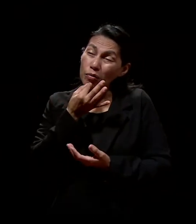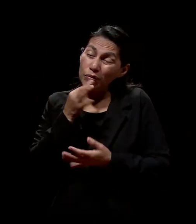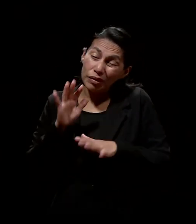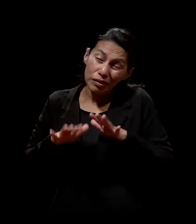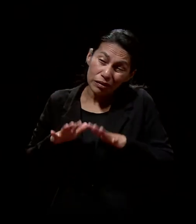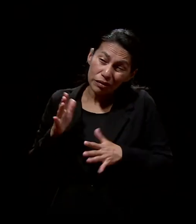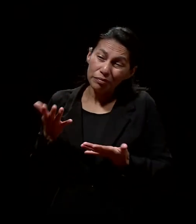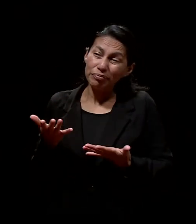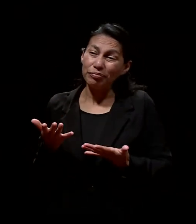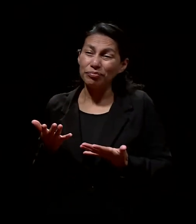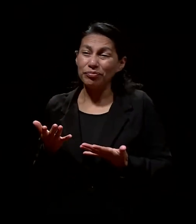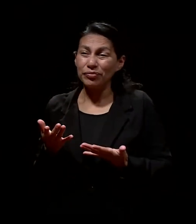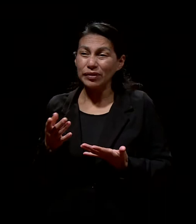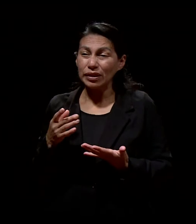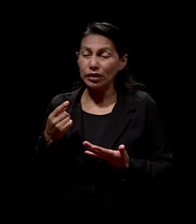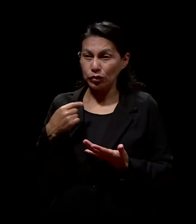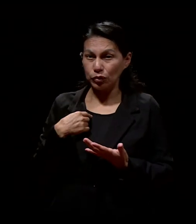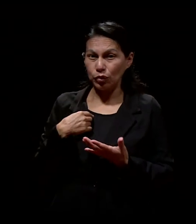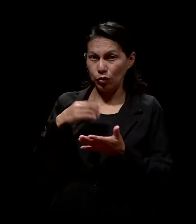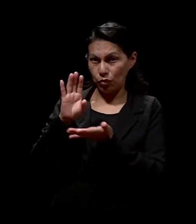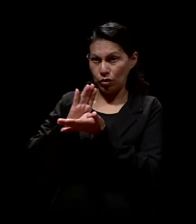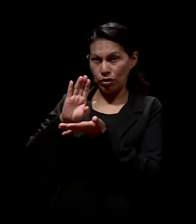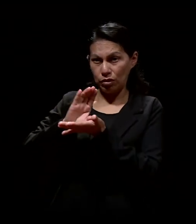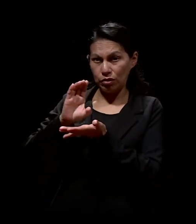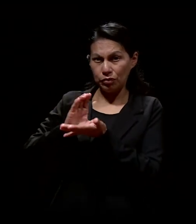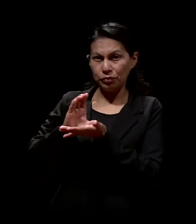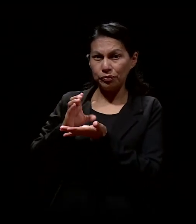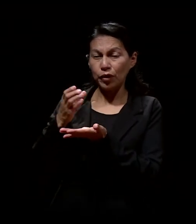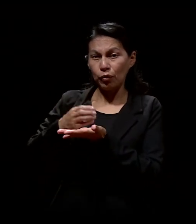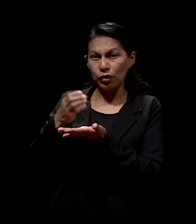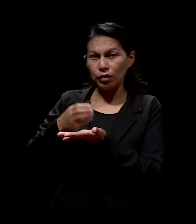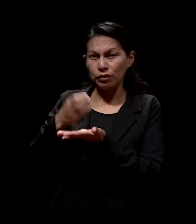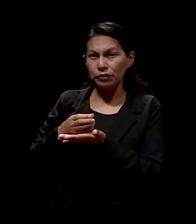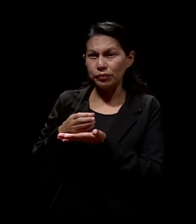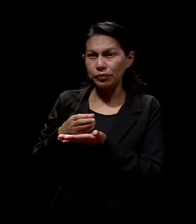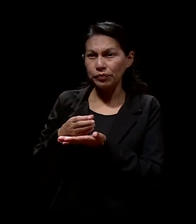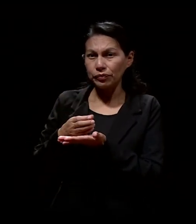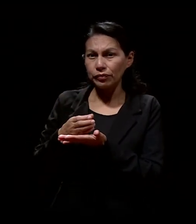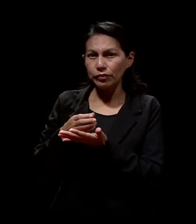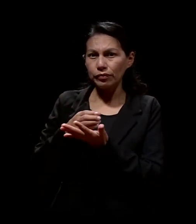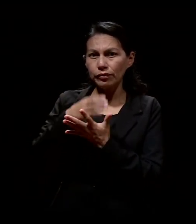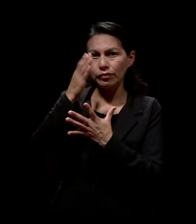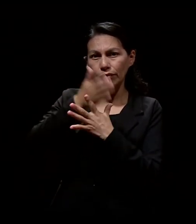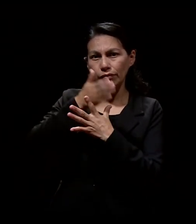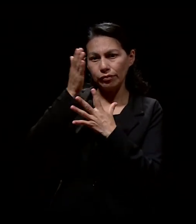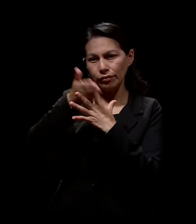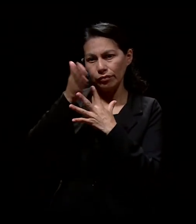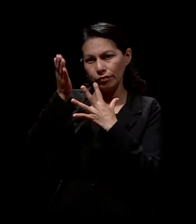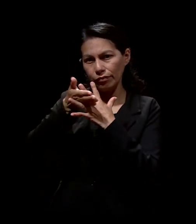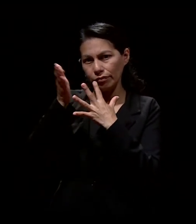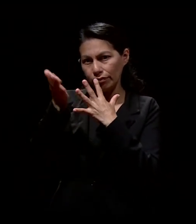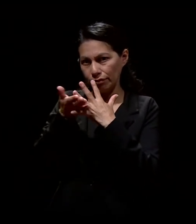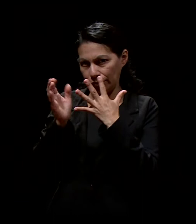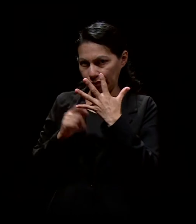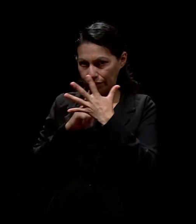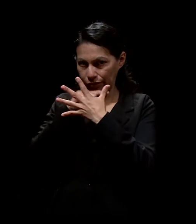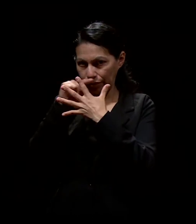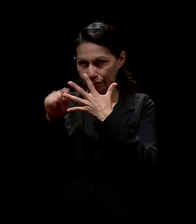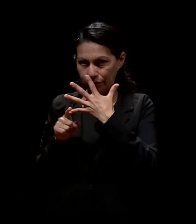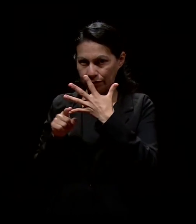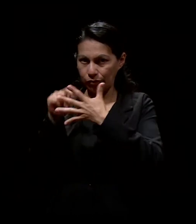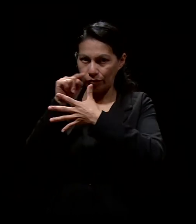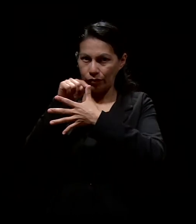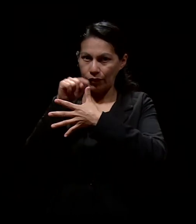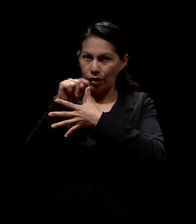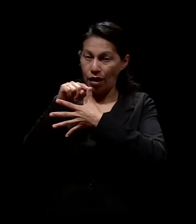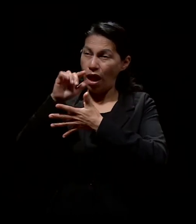hubo un momento en mi vida en donde yo comencé a armar un cuaderno. Ese cuaderno lo dividí en 5 secciones.